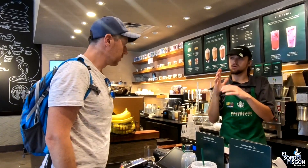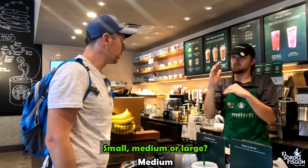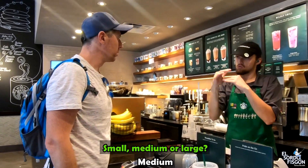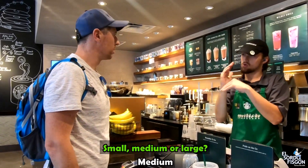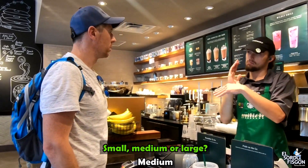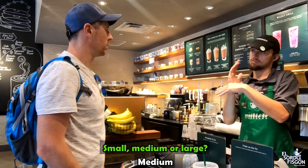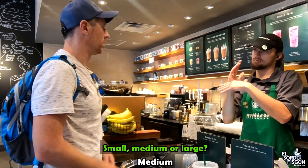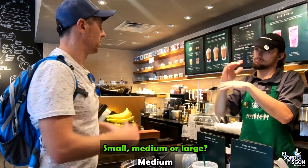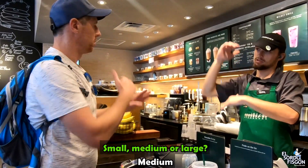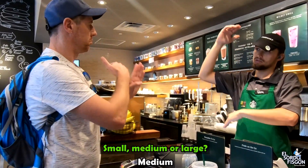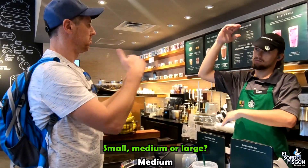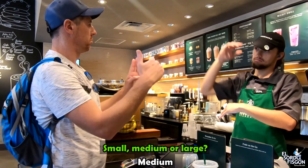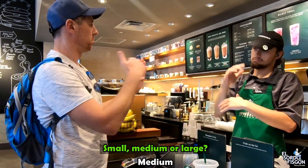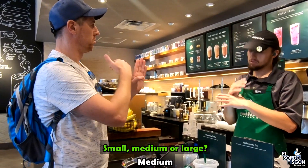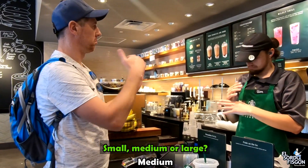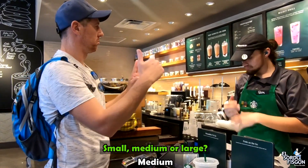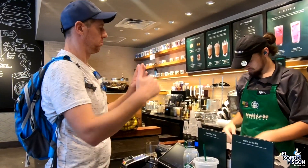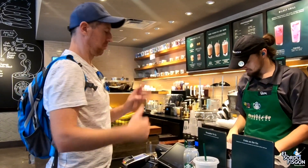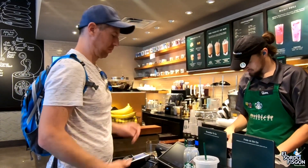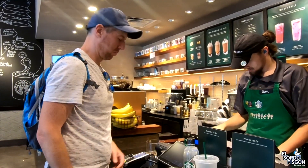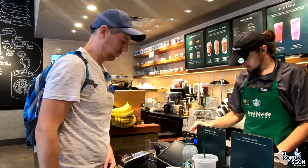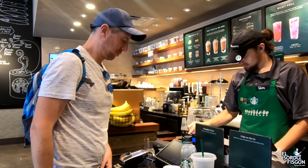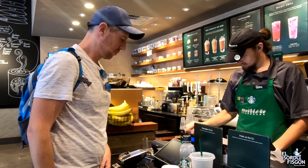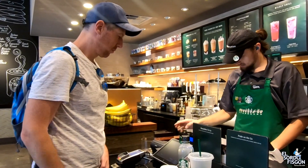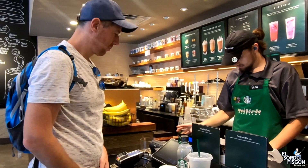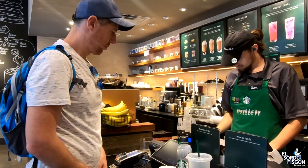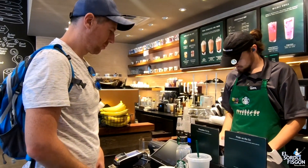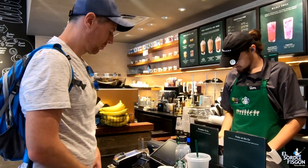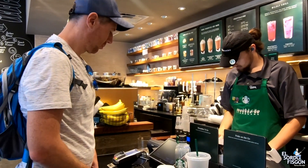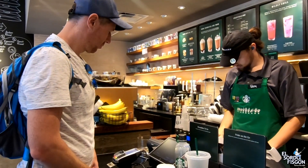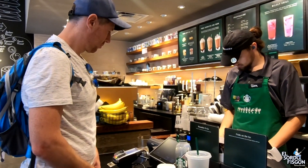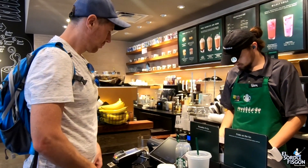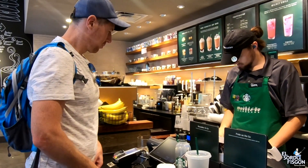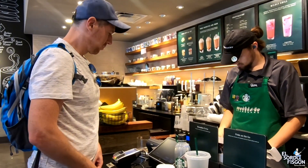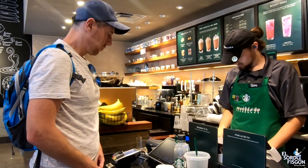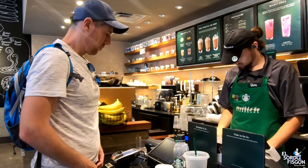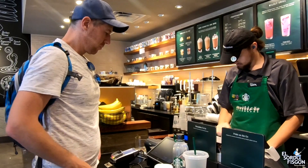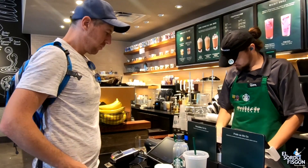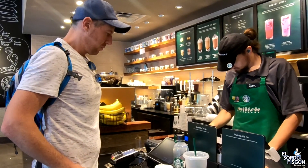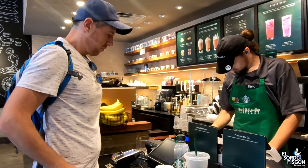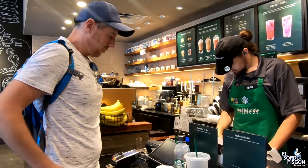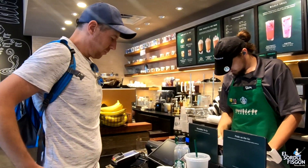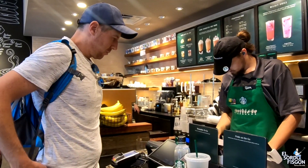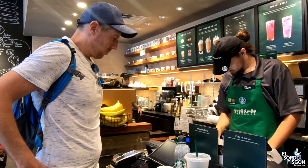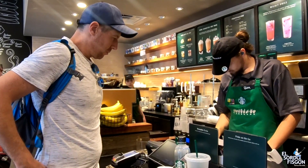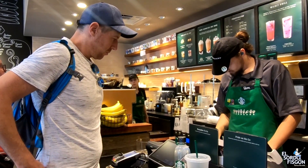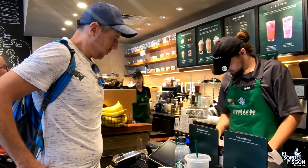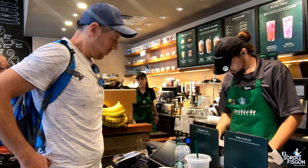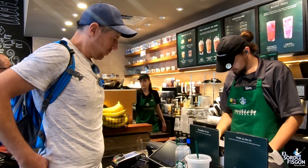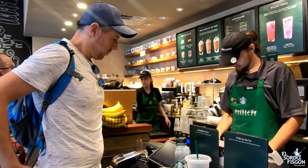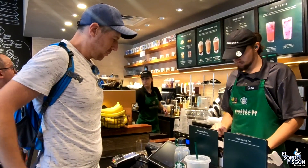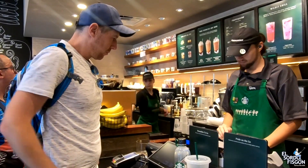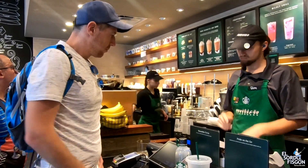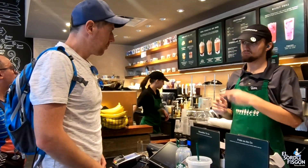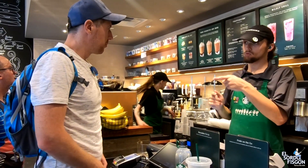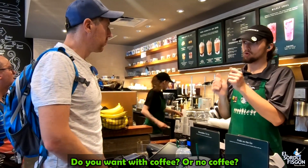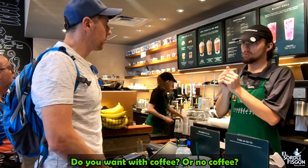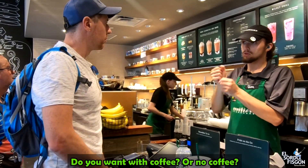Small, medium or large? Medium. ¿Do Do you want